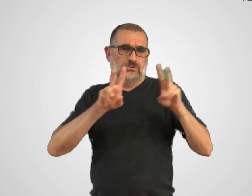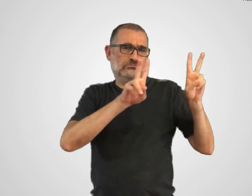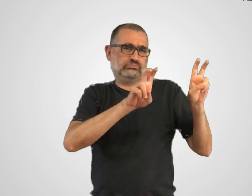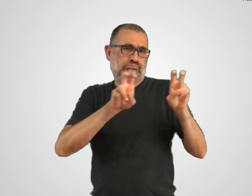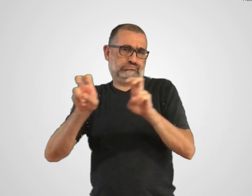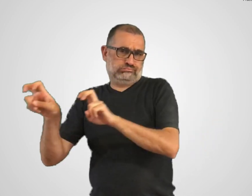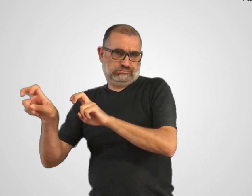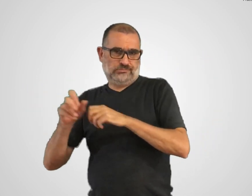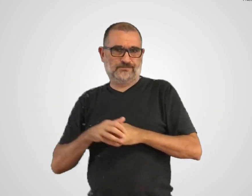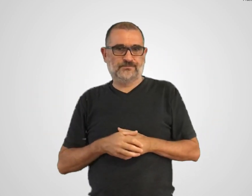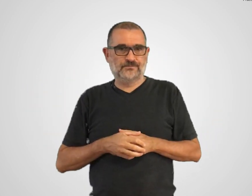temáticas.